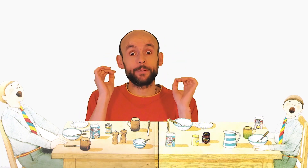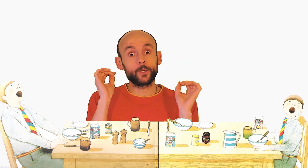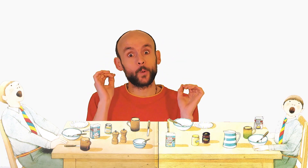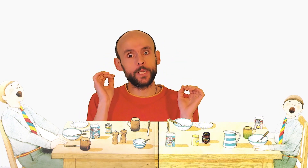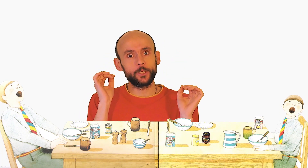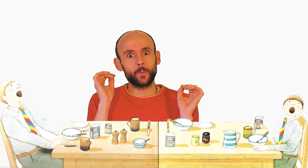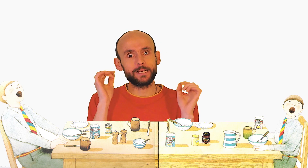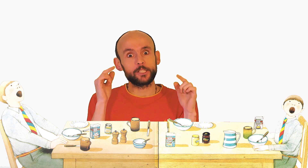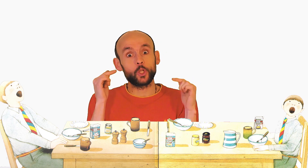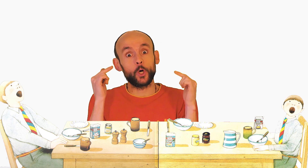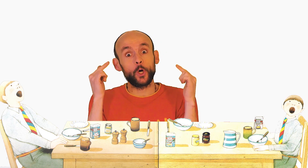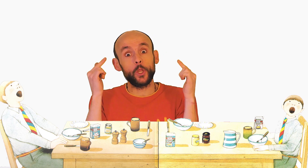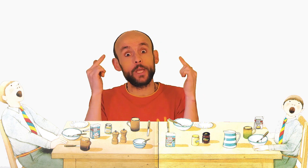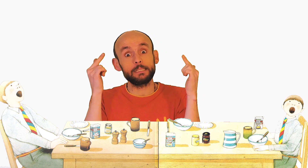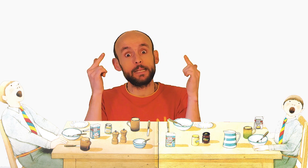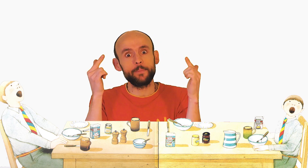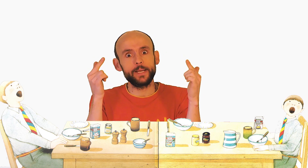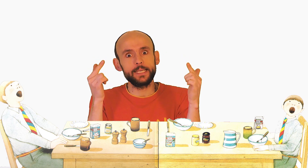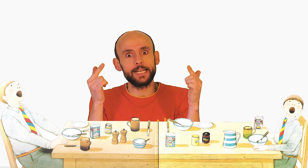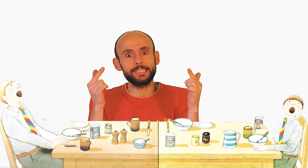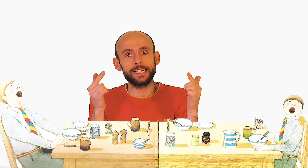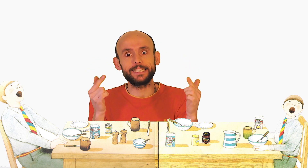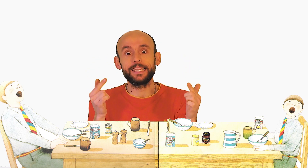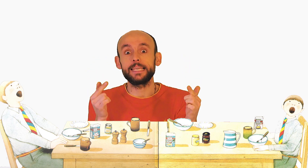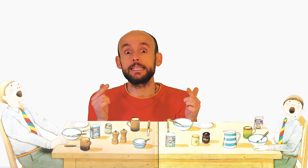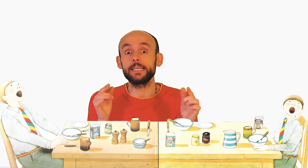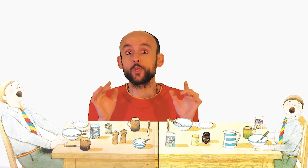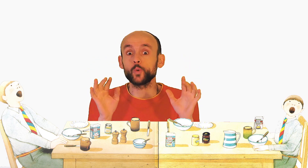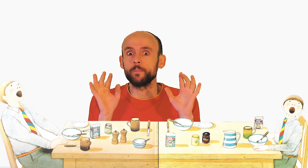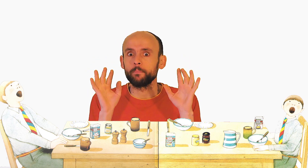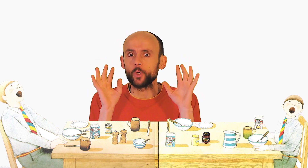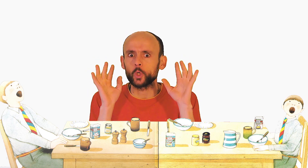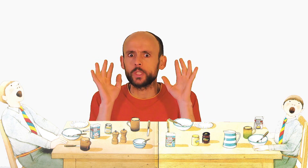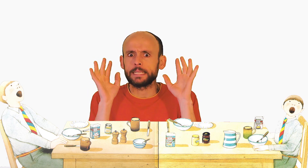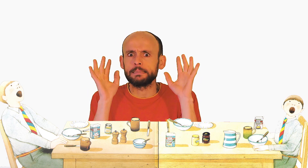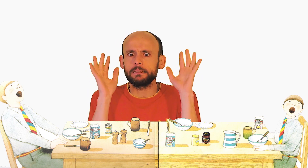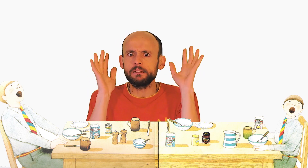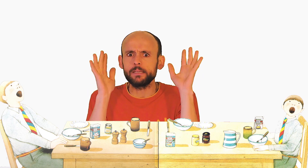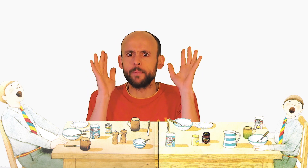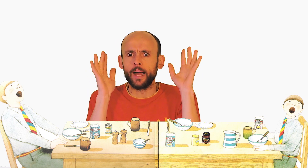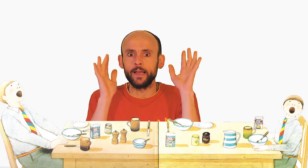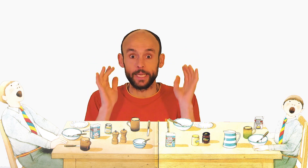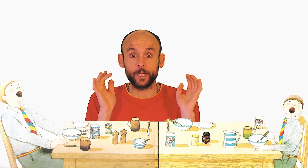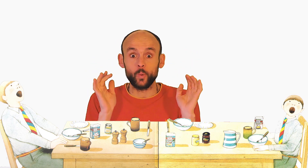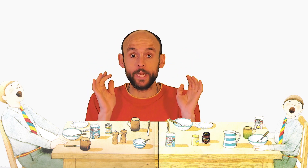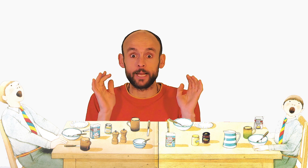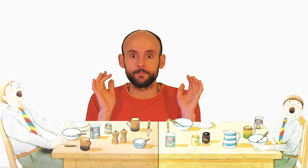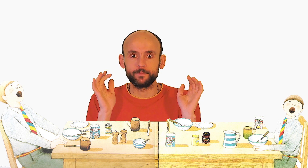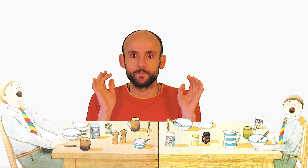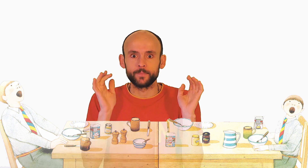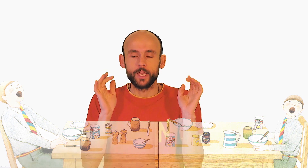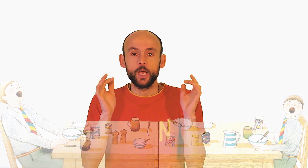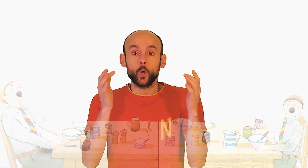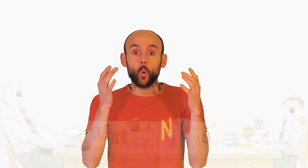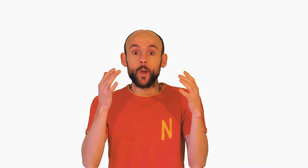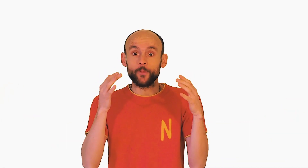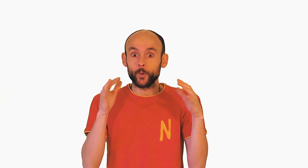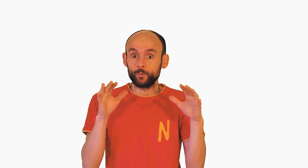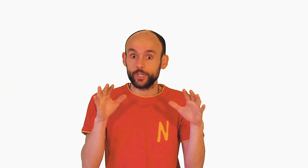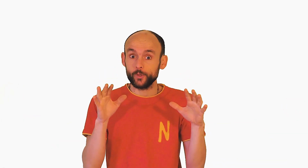Gritaban Juan y Tomás todas las mañanas antes de irse a su importantísima escuela. Cuando los muchachos se